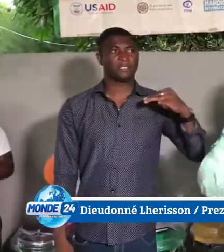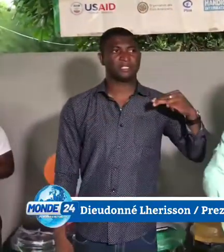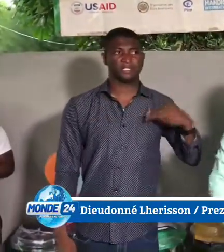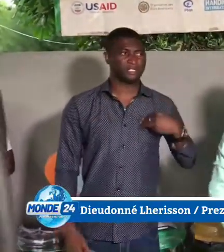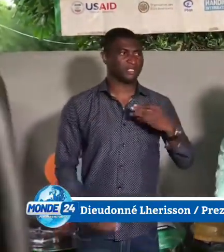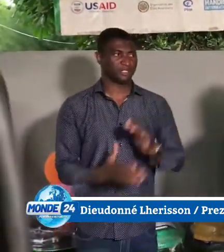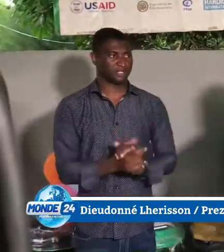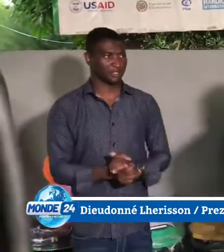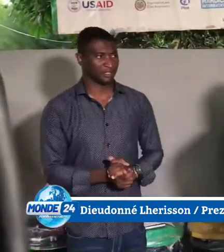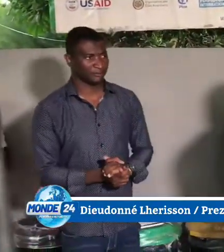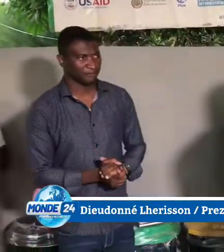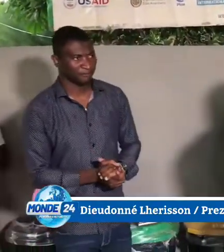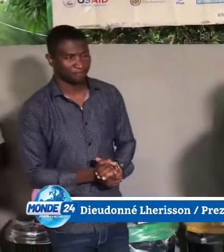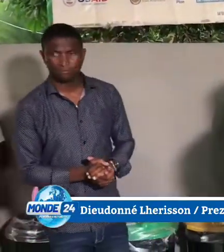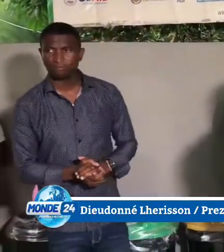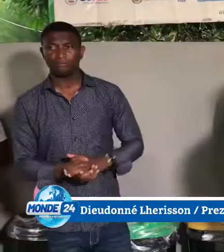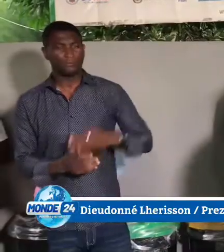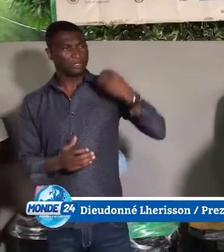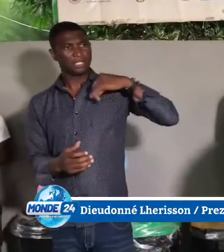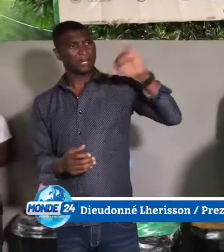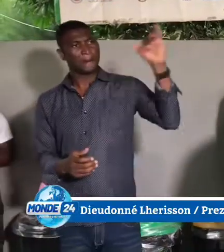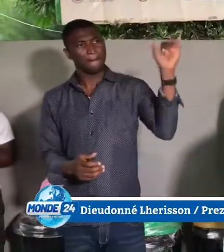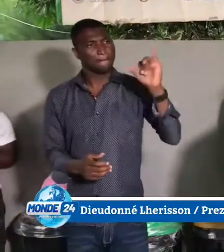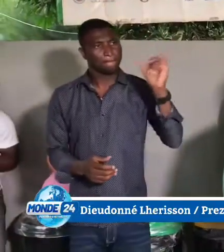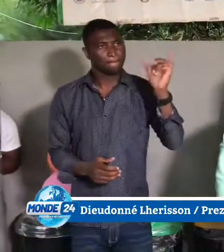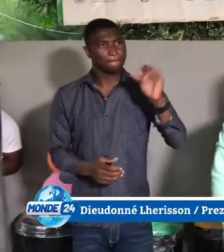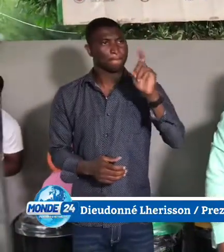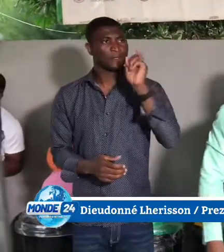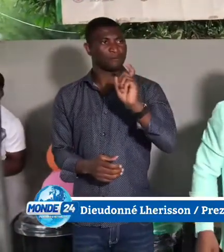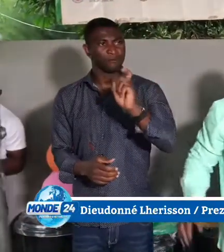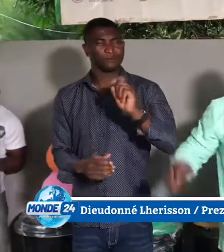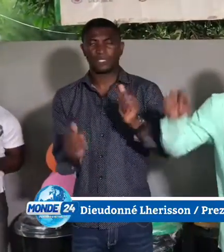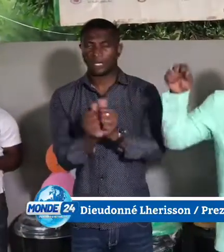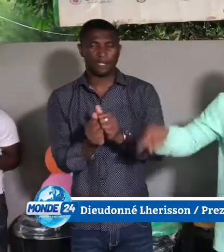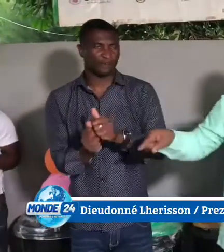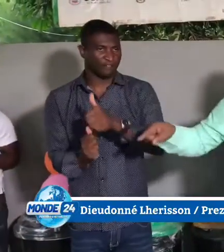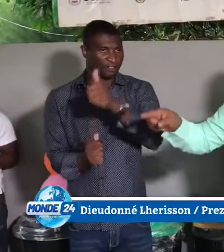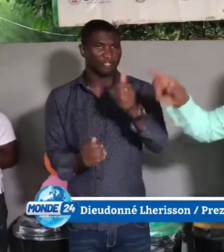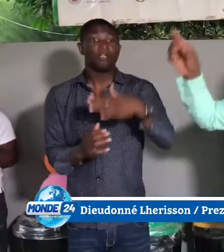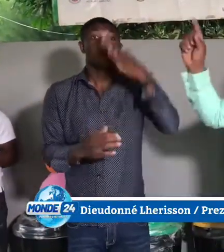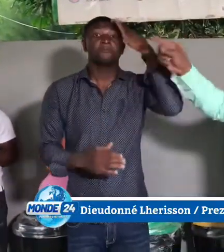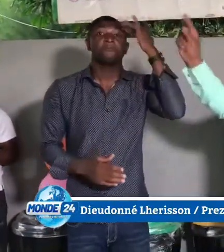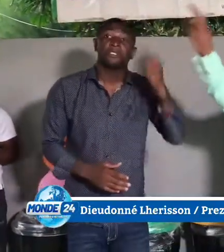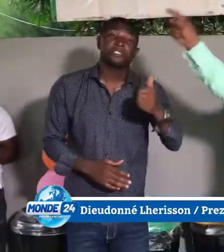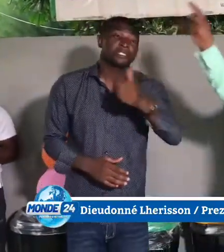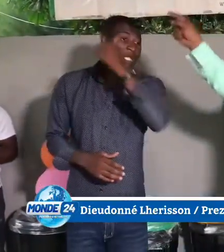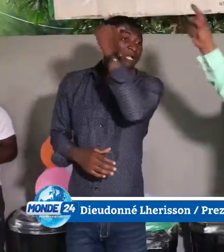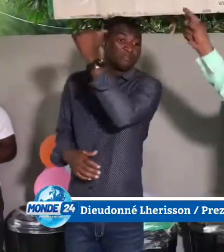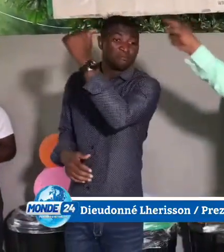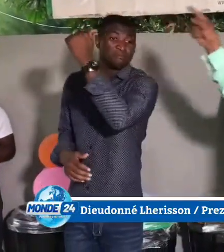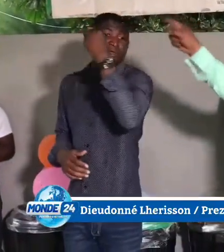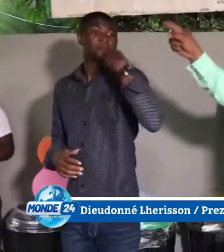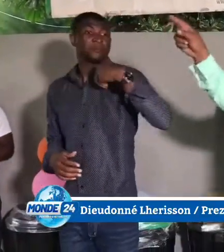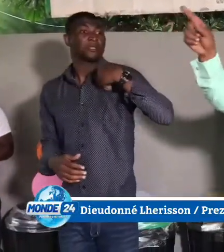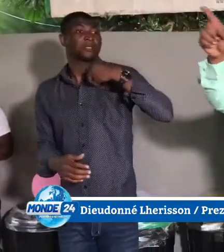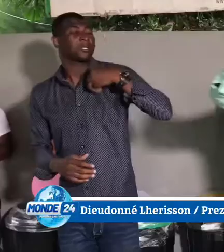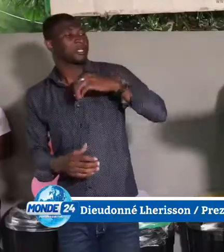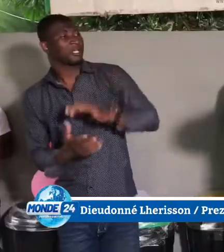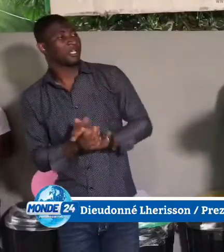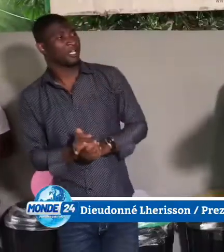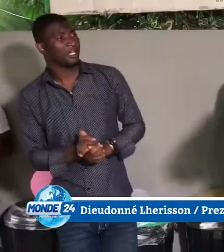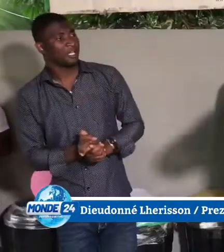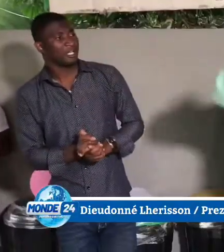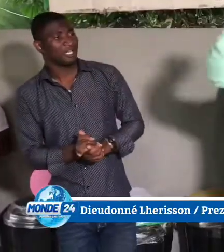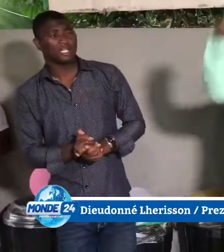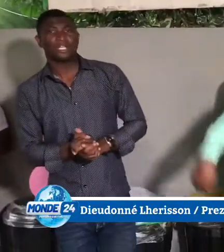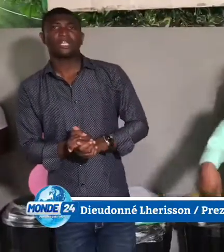directeur général, ou qui même droit avec eux, pour qui ça fait, yo même, yo gagne toute opportunité, yo gagne